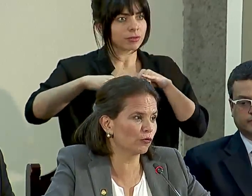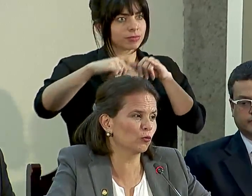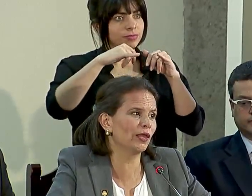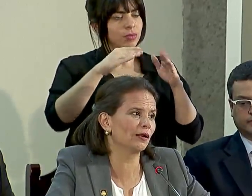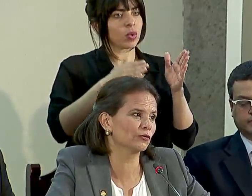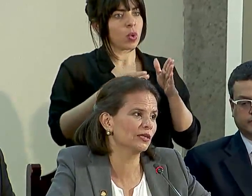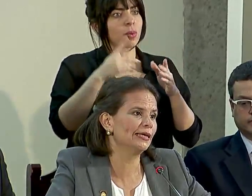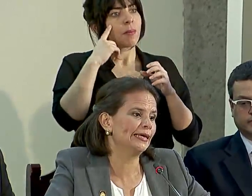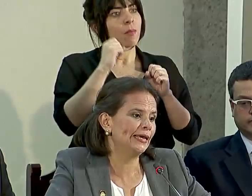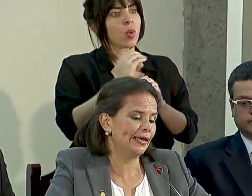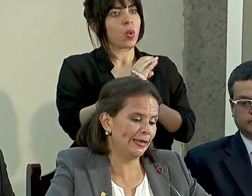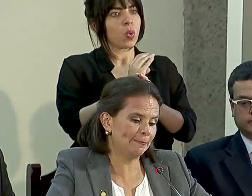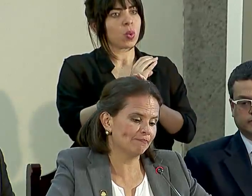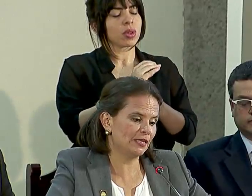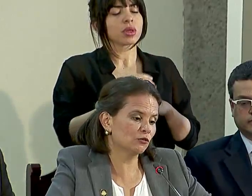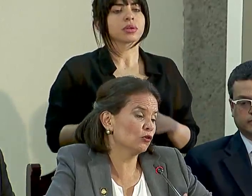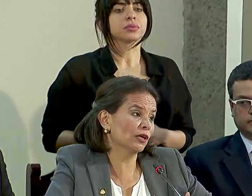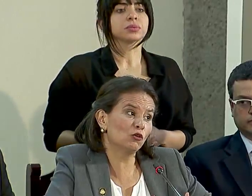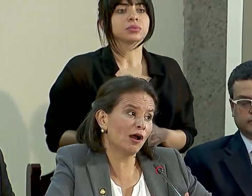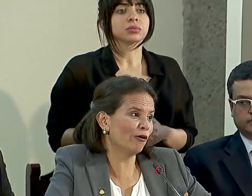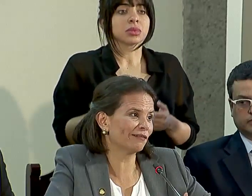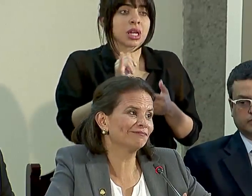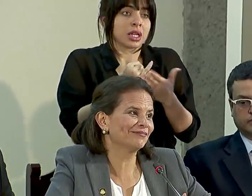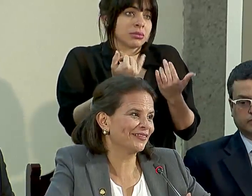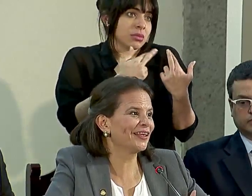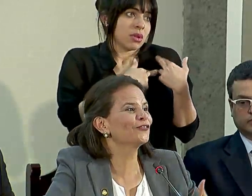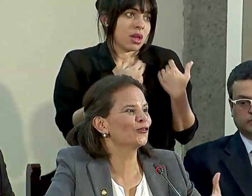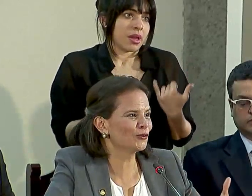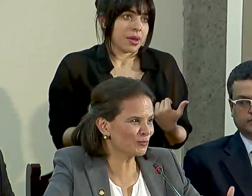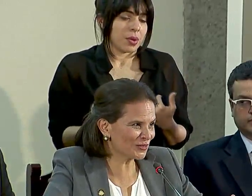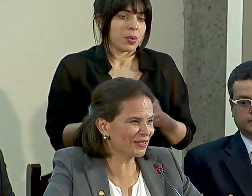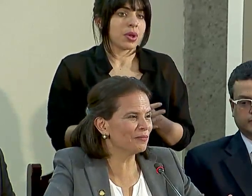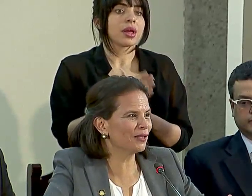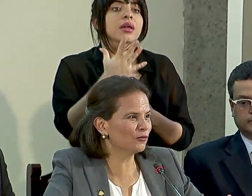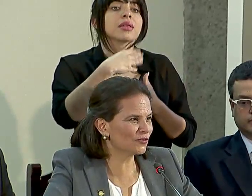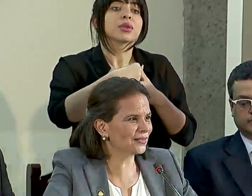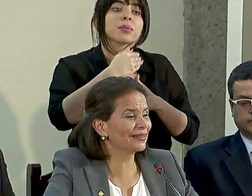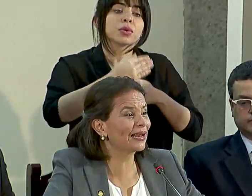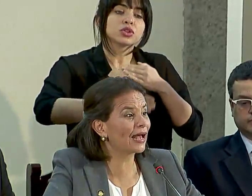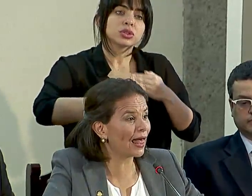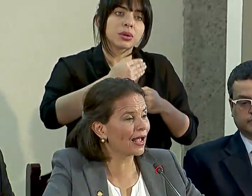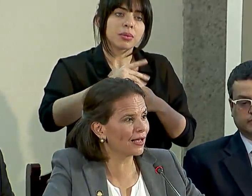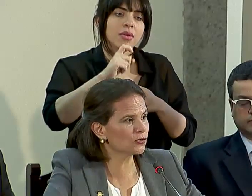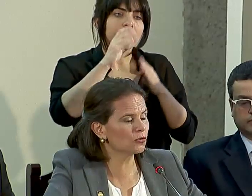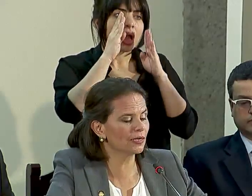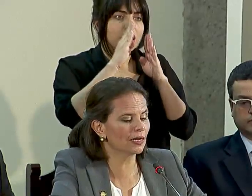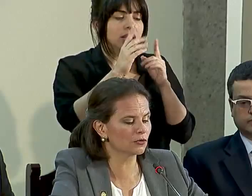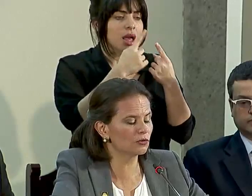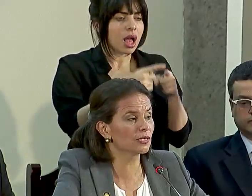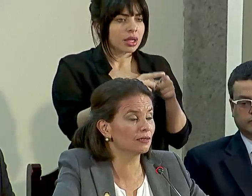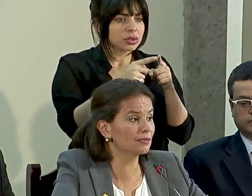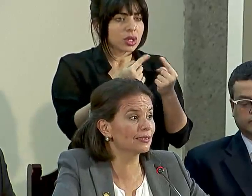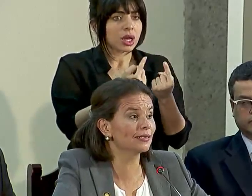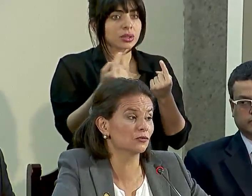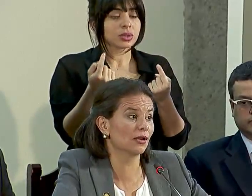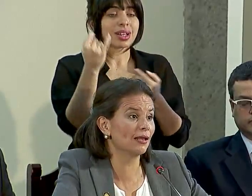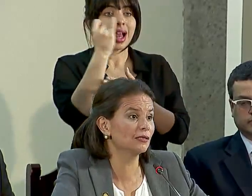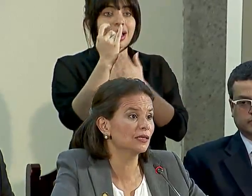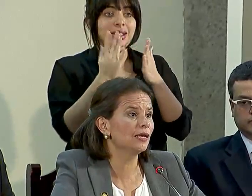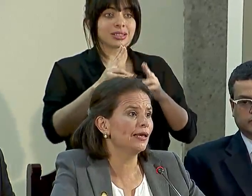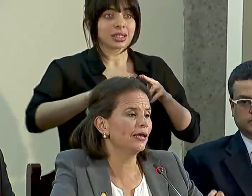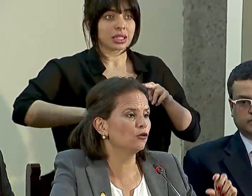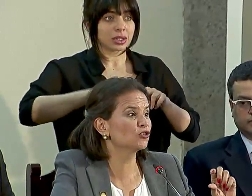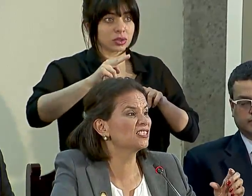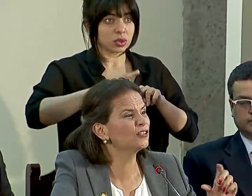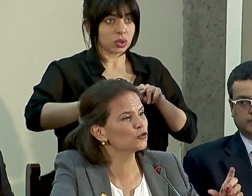podamos todos cuidarnos. Y eso es lo que toca ahora. Dentro de los procedimientos, atender cada caso. En el caso de los artistas